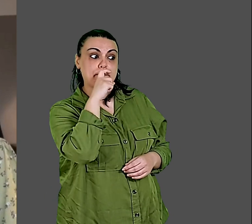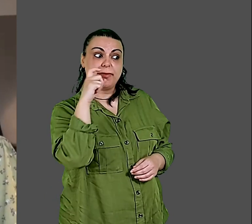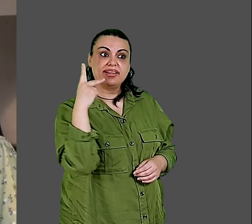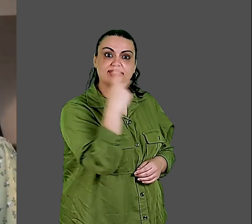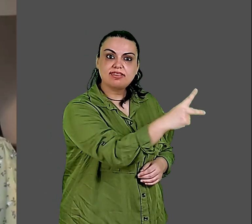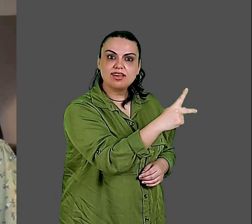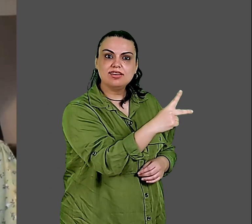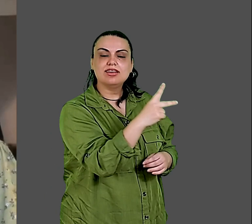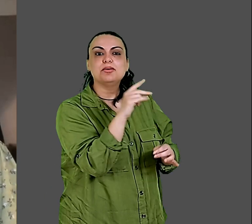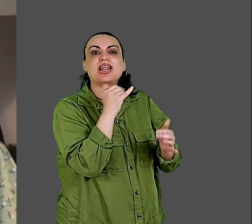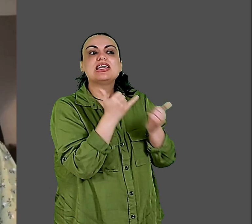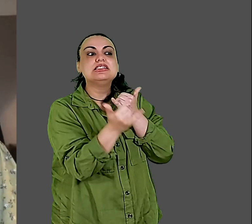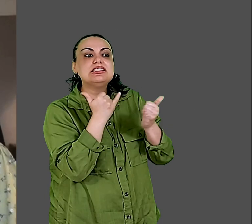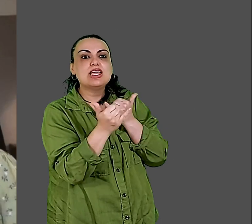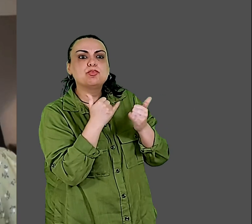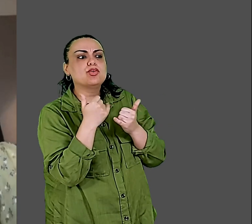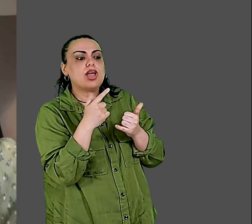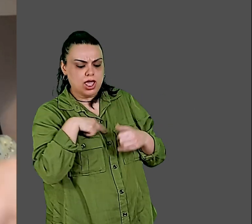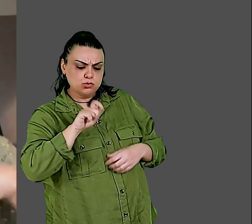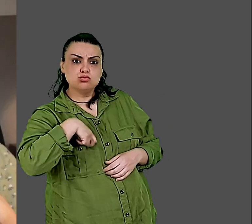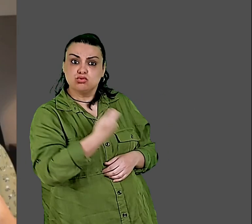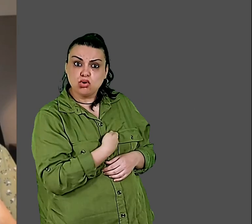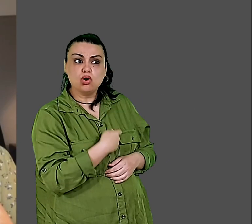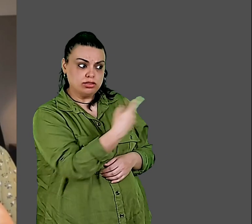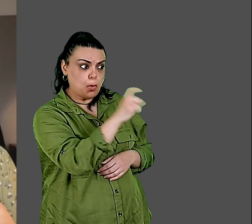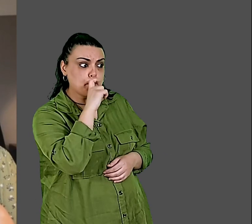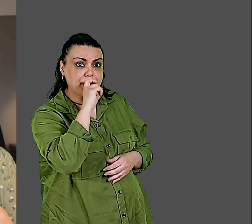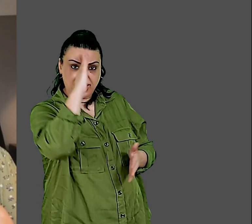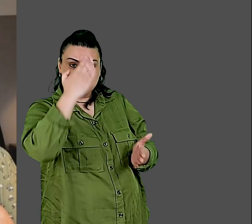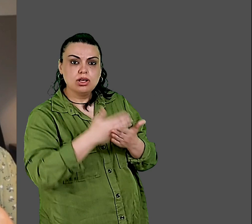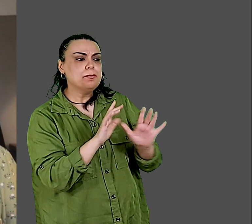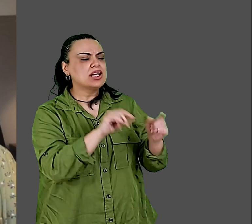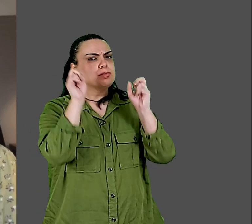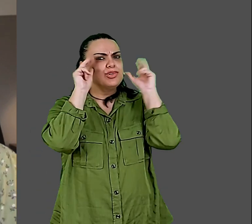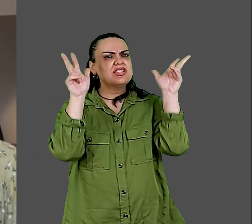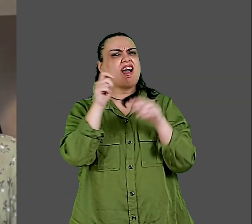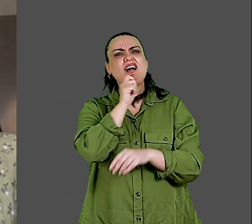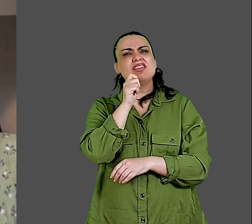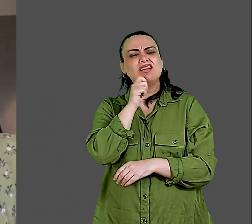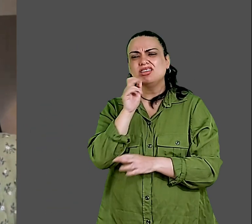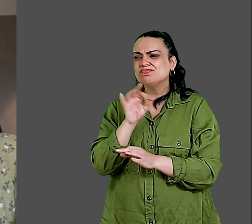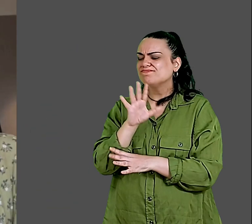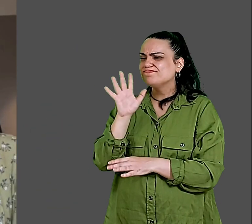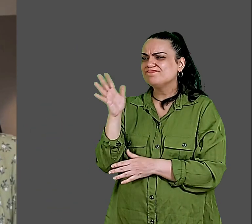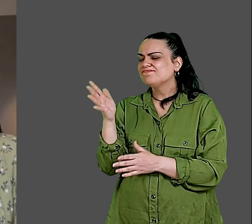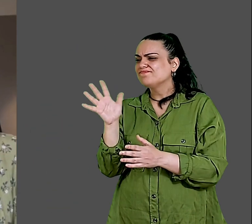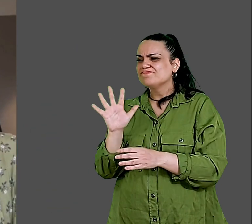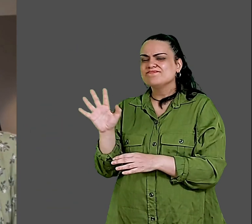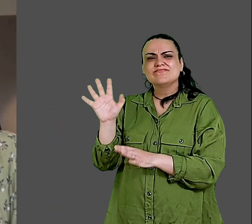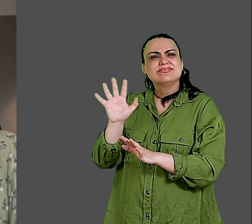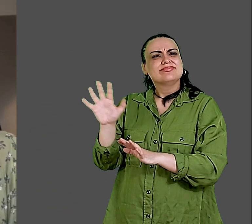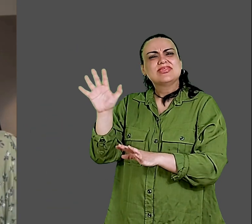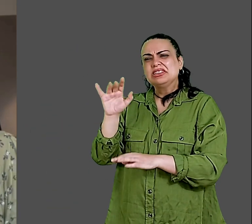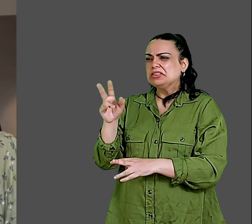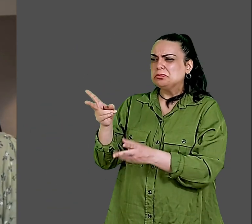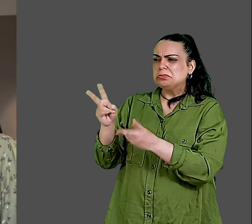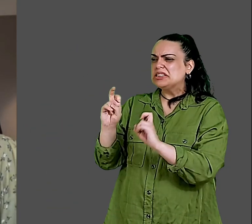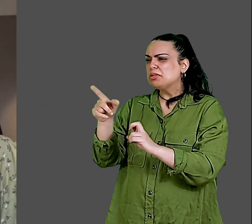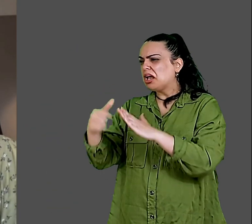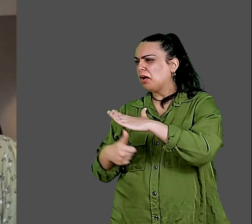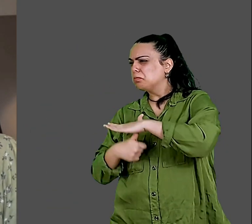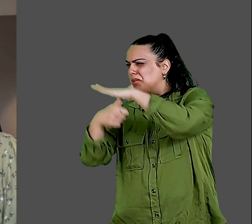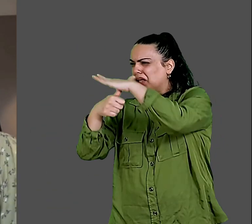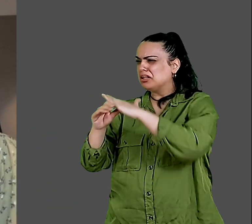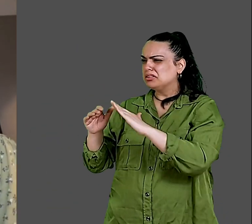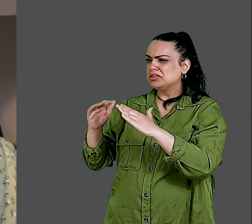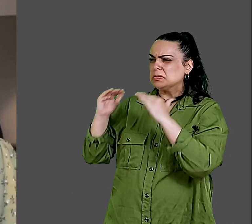dele, como exemplo de quem ele é. Moisés ainda não está convencido. Ainda não está identificando e reconhecendo com supremacia a autoridade do